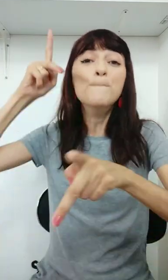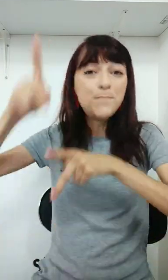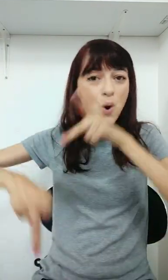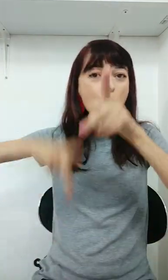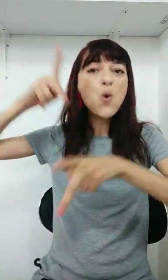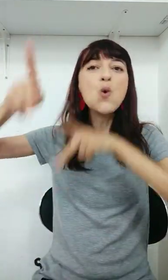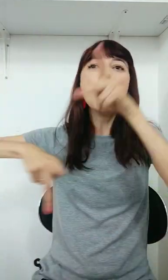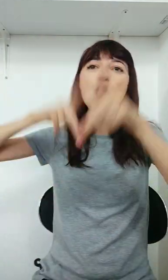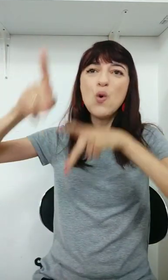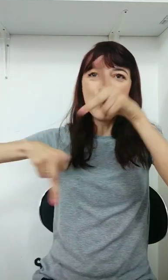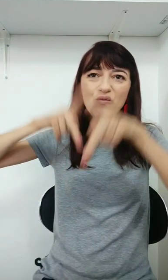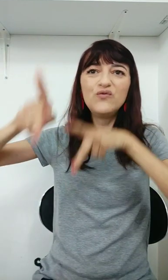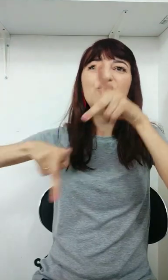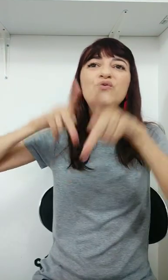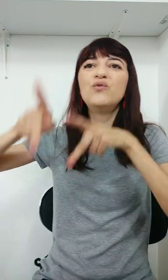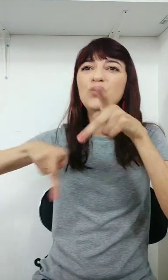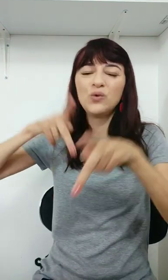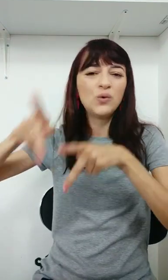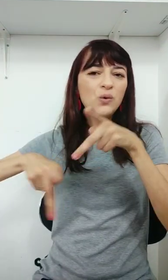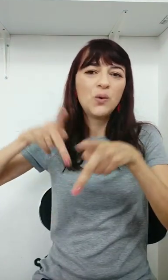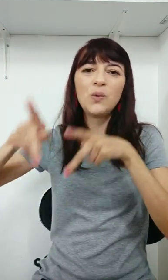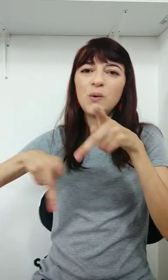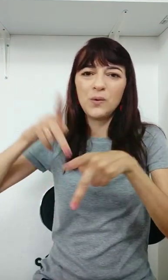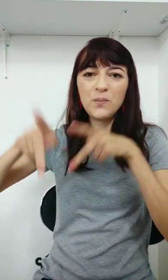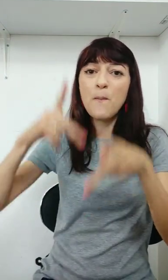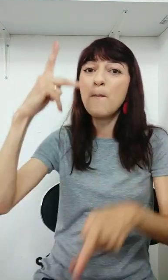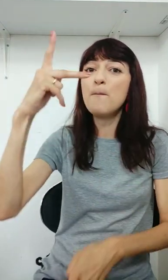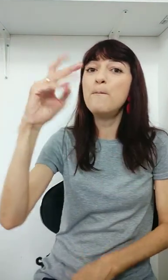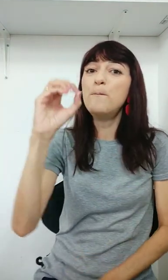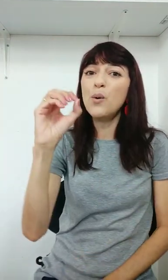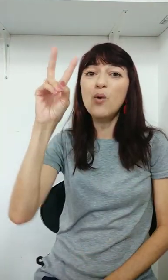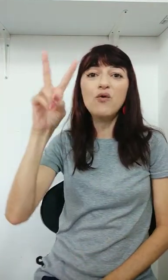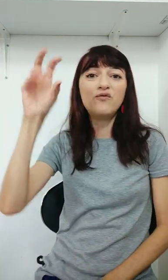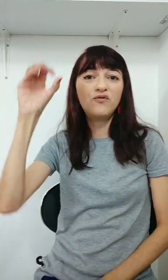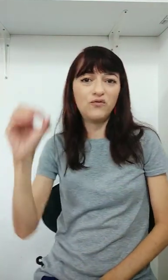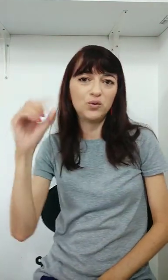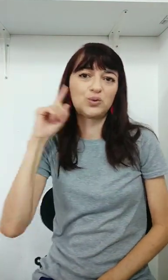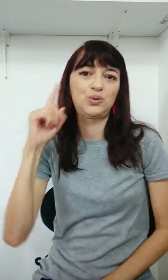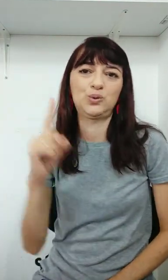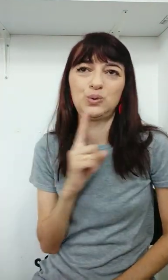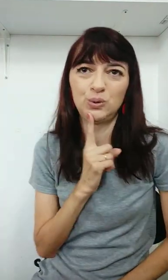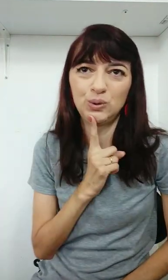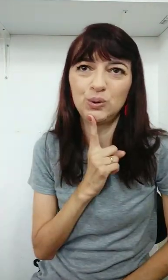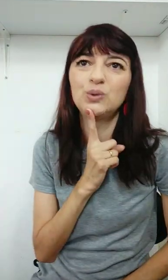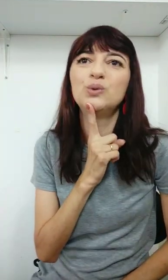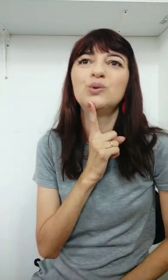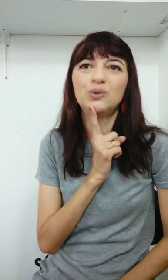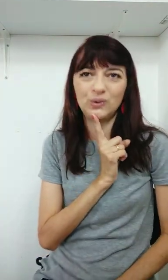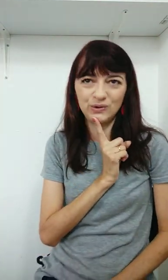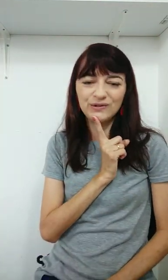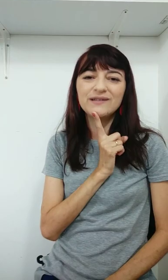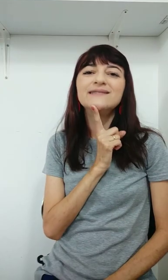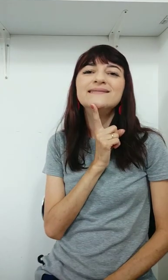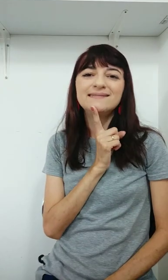fosse ali realmente a comunidade surda. Então a gente utiliza esse sinal de povo,